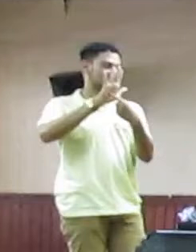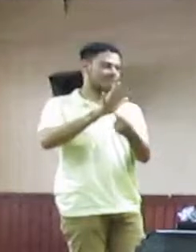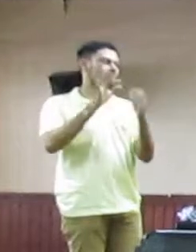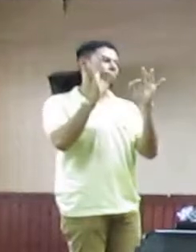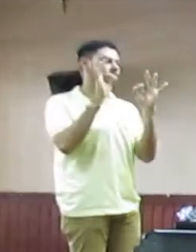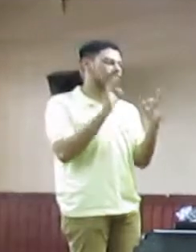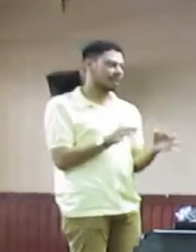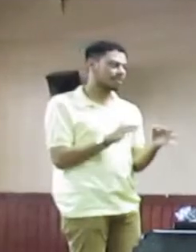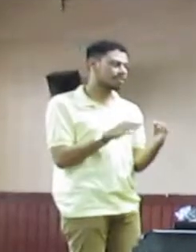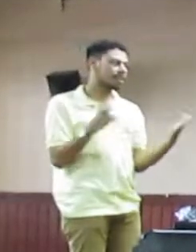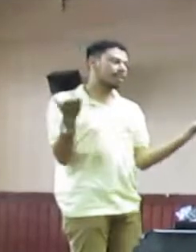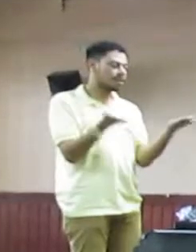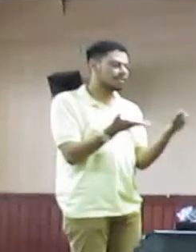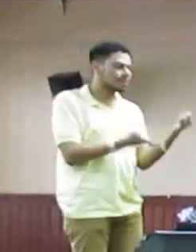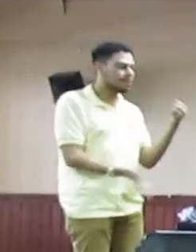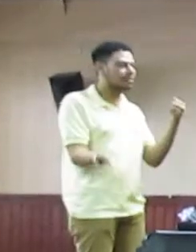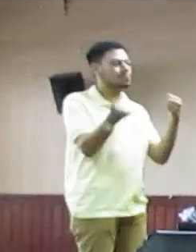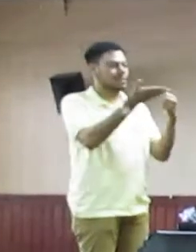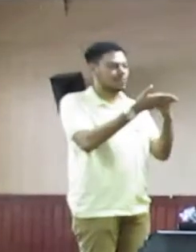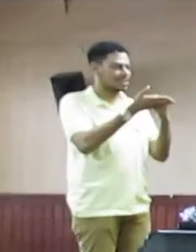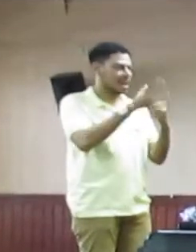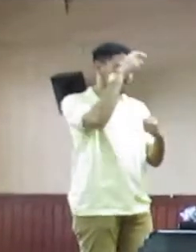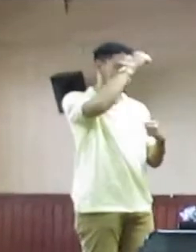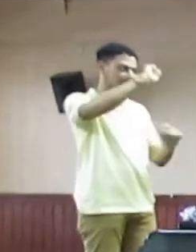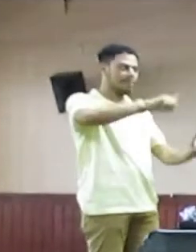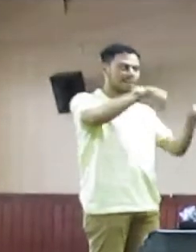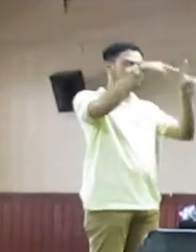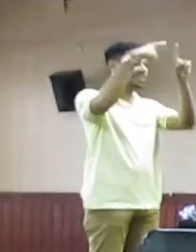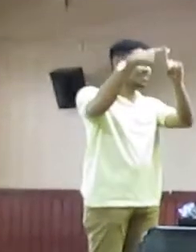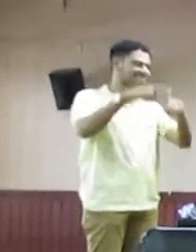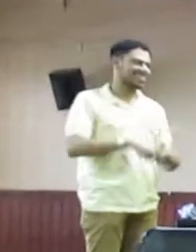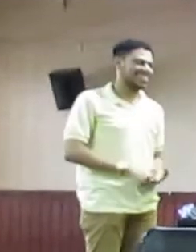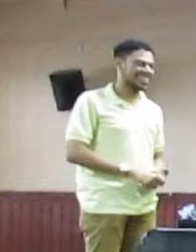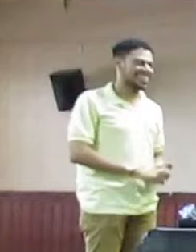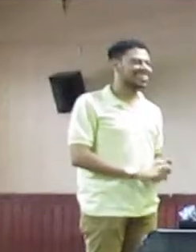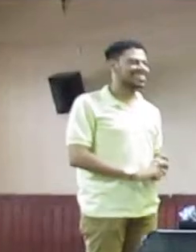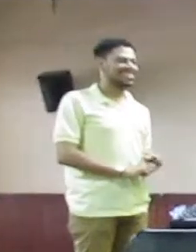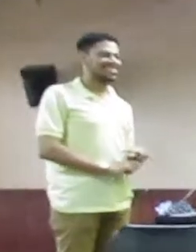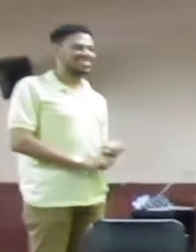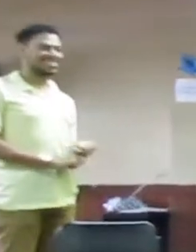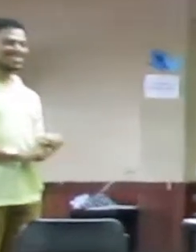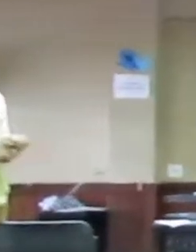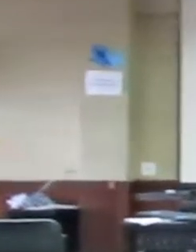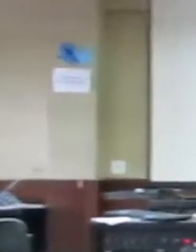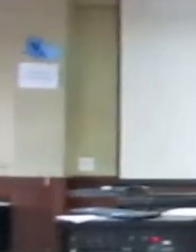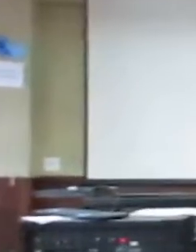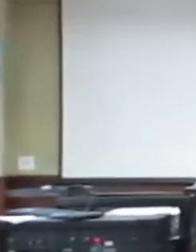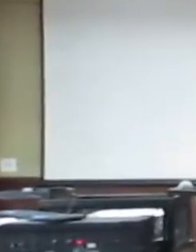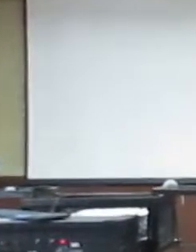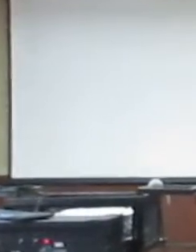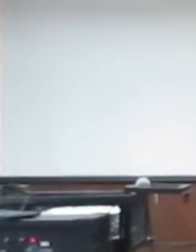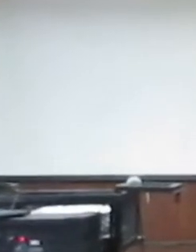que apresentaram também foram certos. E agora vocês possam partir para o intermediário e aprender mais e mais e mais.